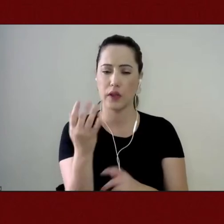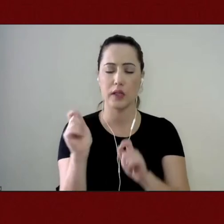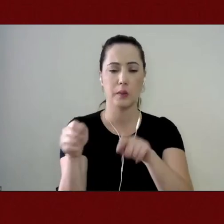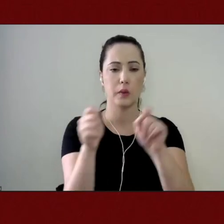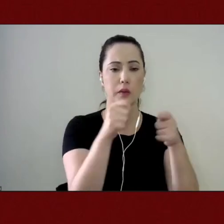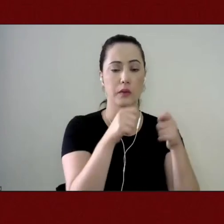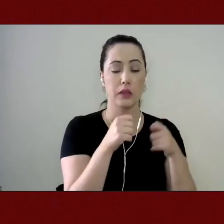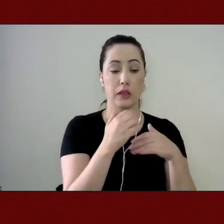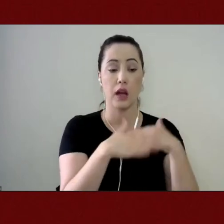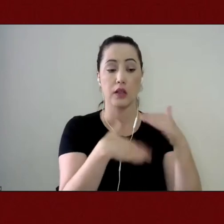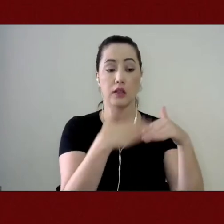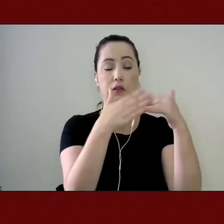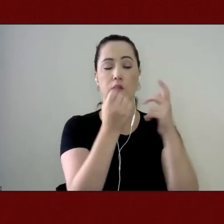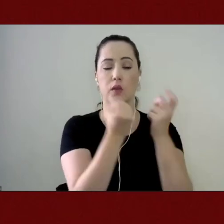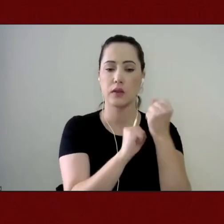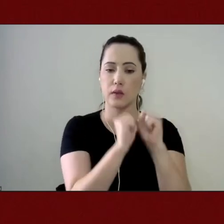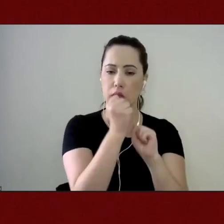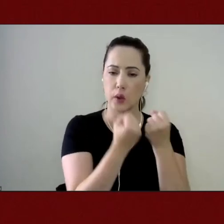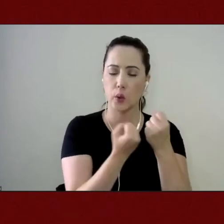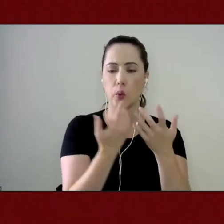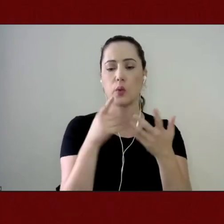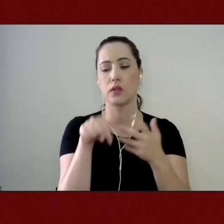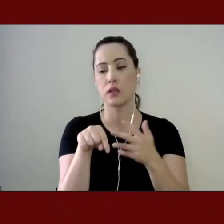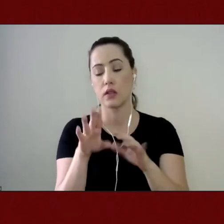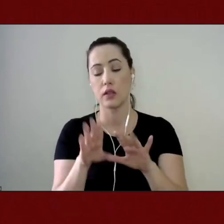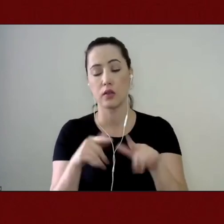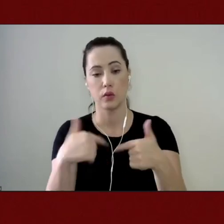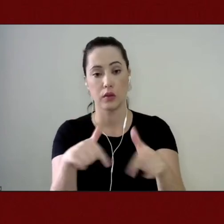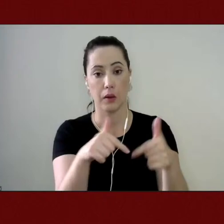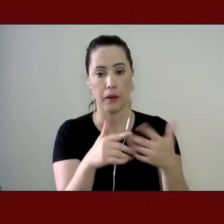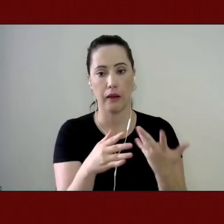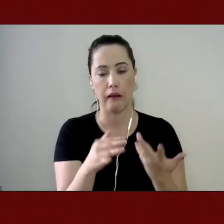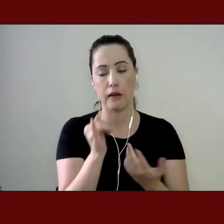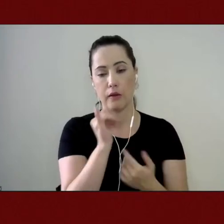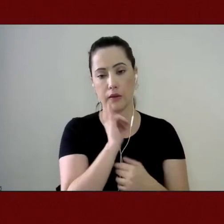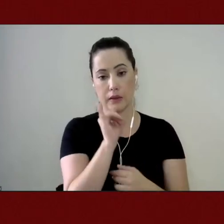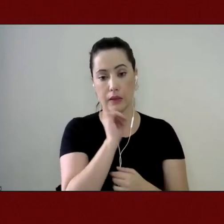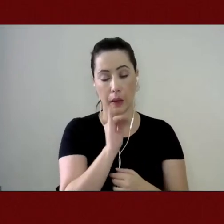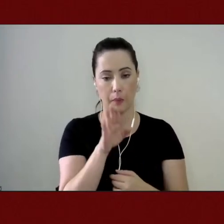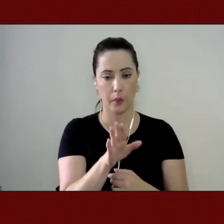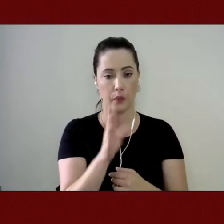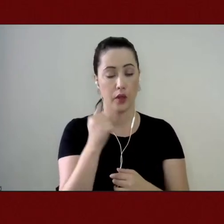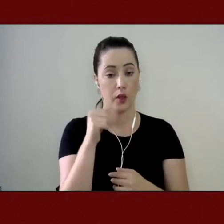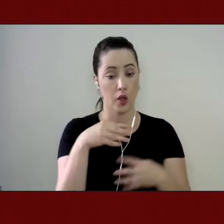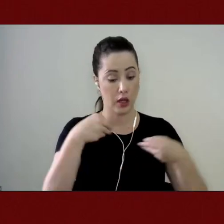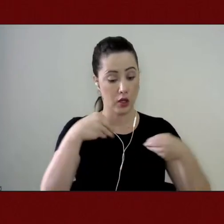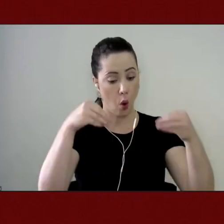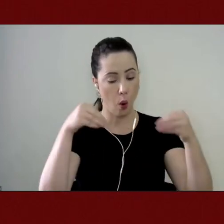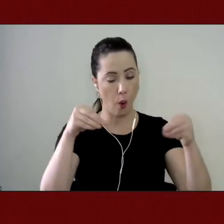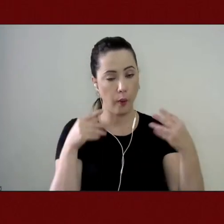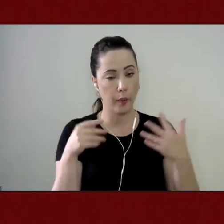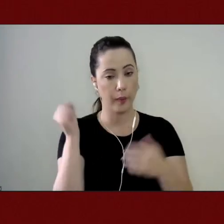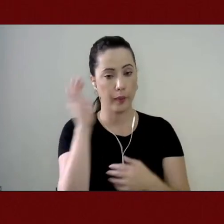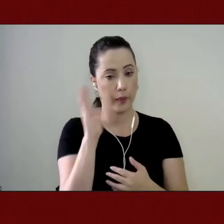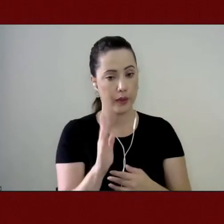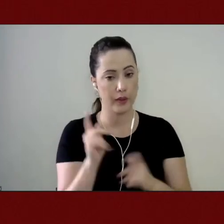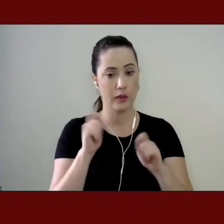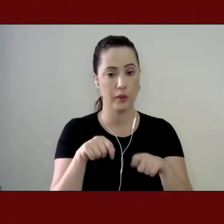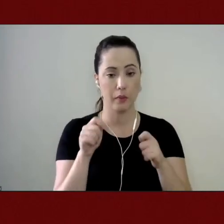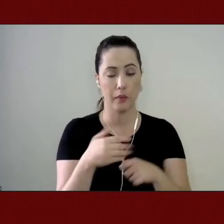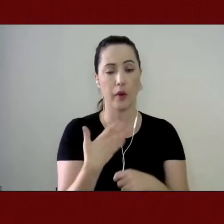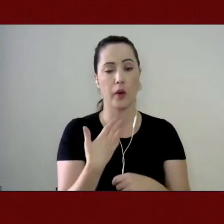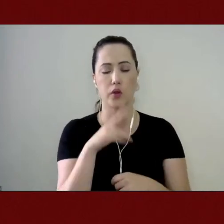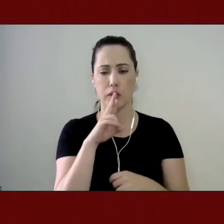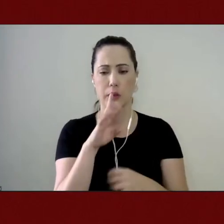proletariado urbano moderno. Em alguns setores, como o têxtil, a indústria brasileira torna-se capaz de atender à demanda nacional.